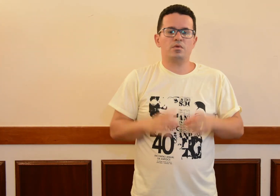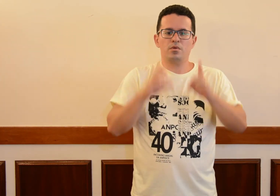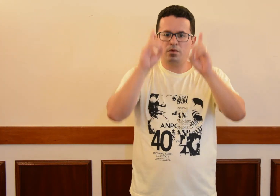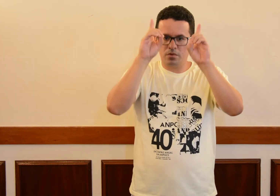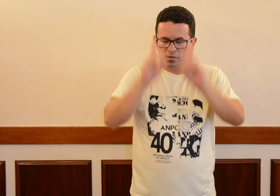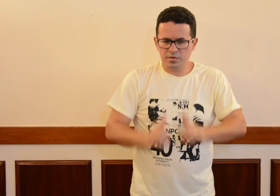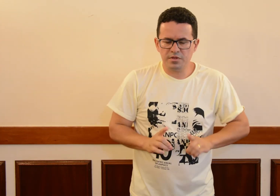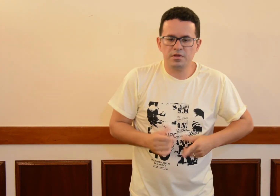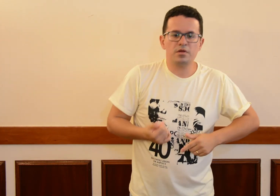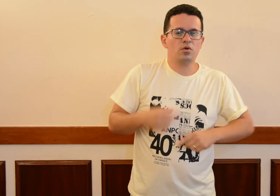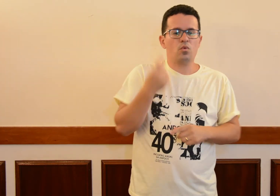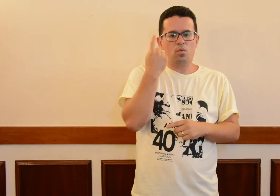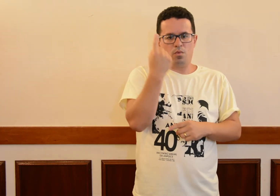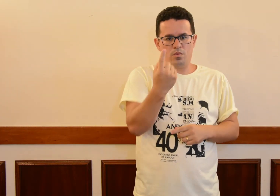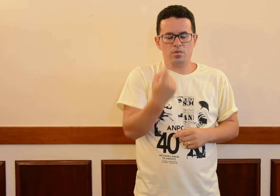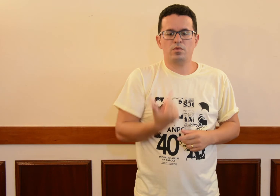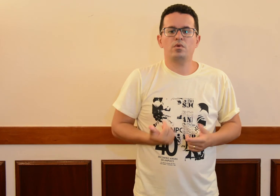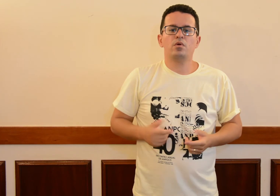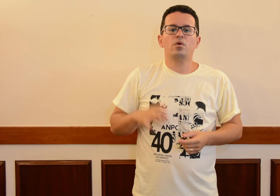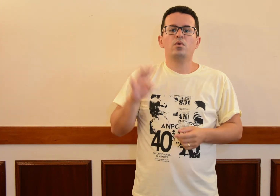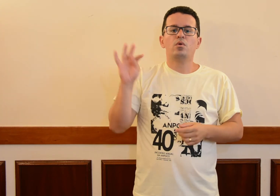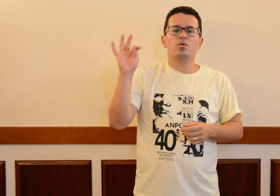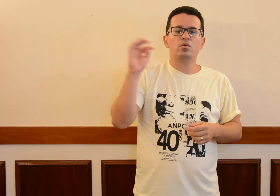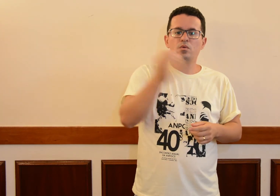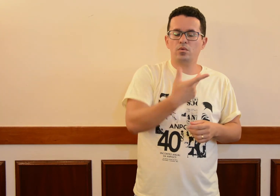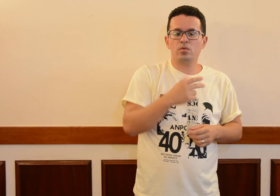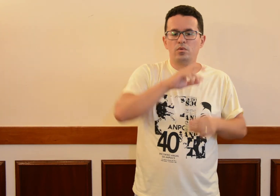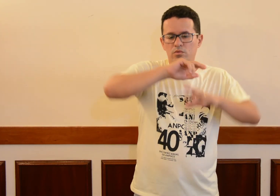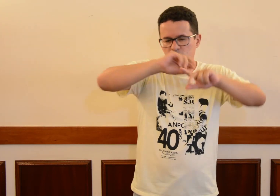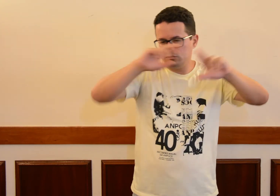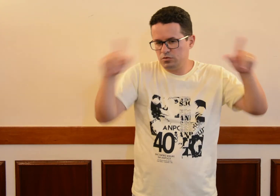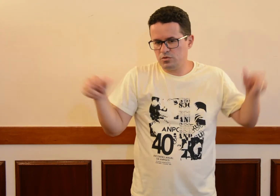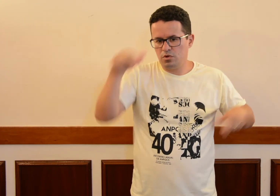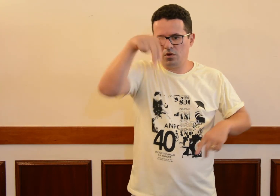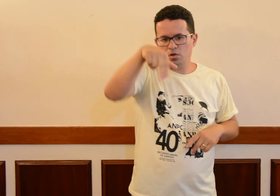uma deficiência ou uma diversidade neurobiológica, um jeito de estar no mundo.